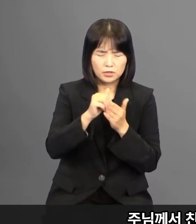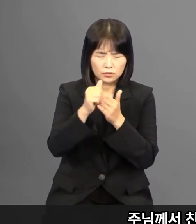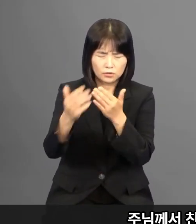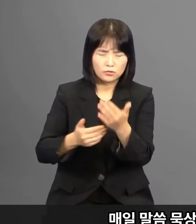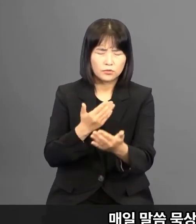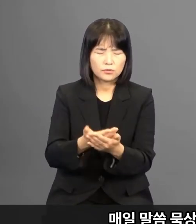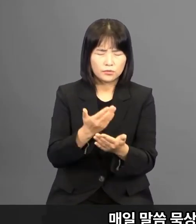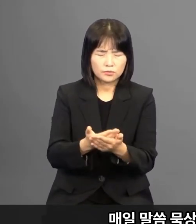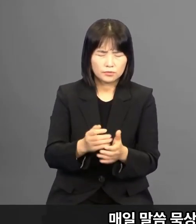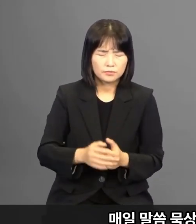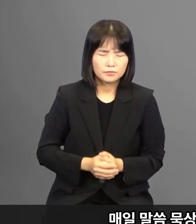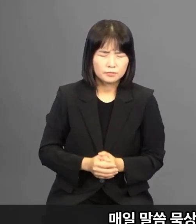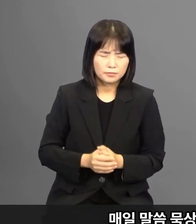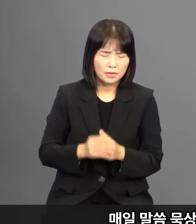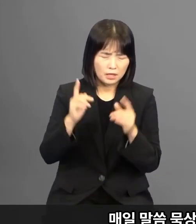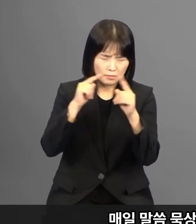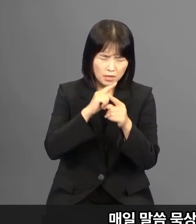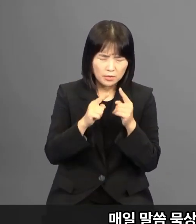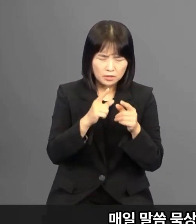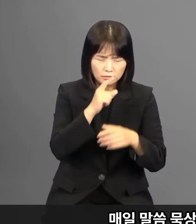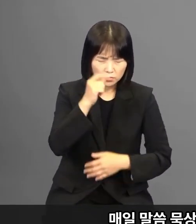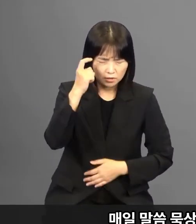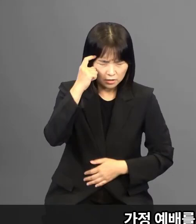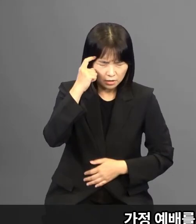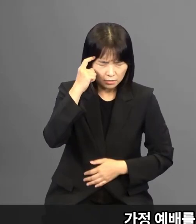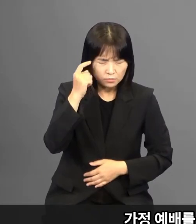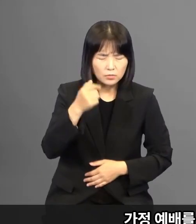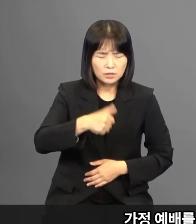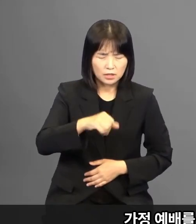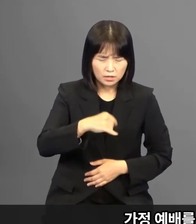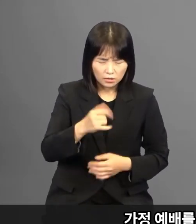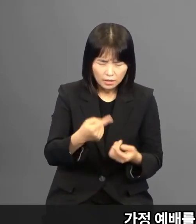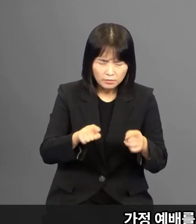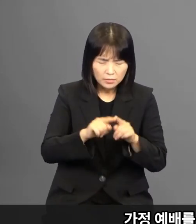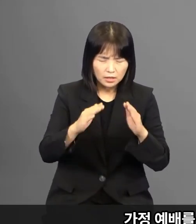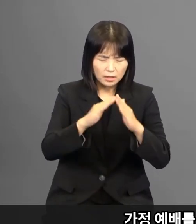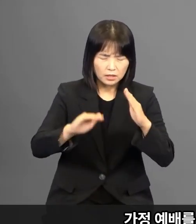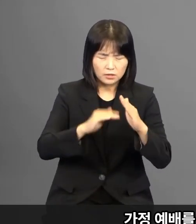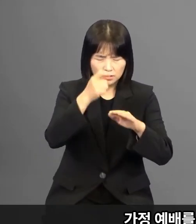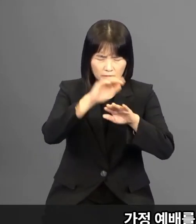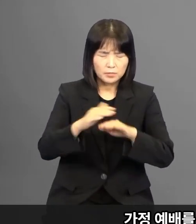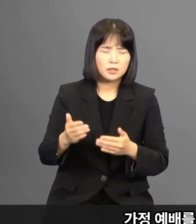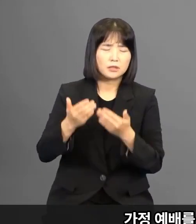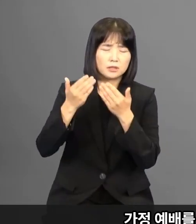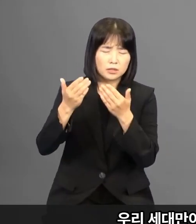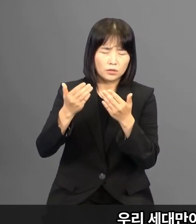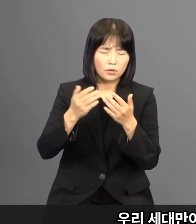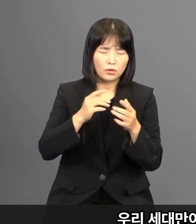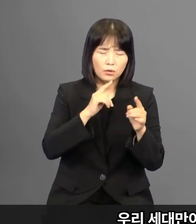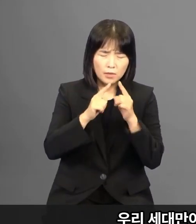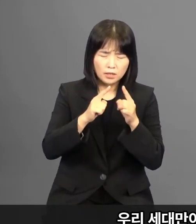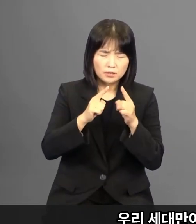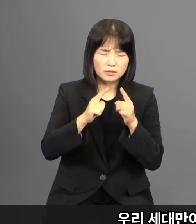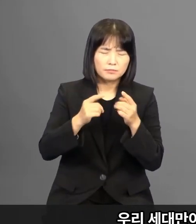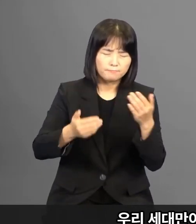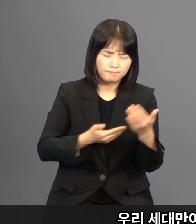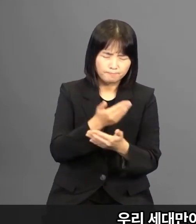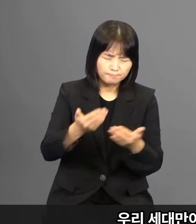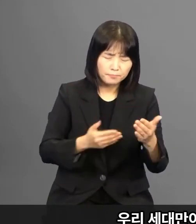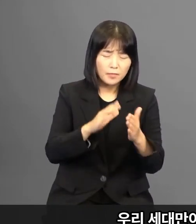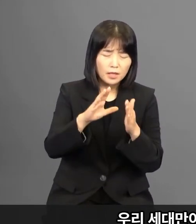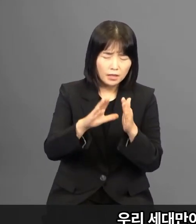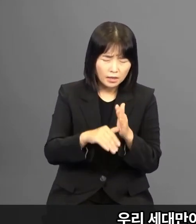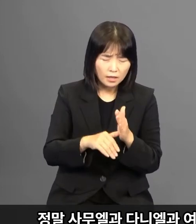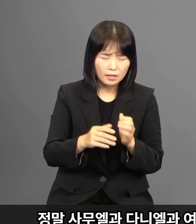주시옵소서. 매일 말씀 묵상을 하며 우리 자녀들과 함께 가정 예배를 드리며 말씀을 나눌 때에 우리 세대만이 아니라 우리